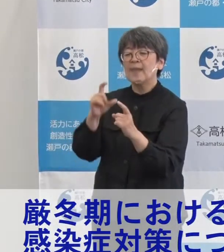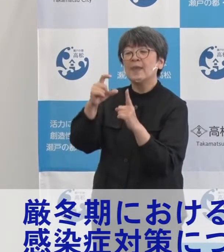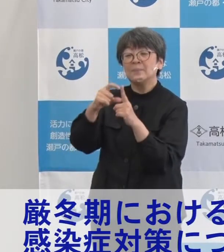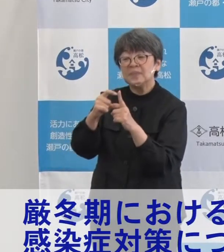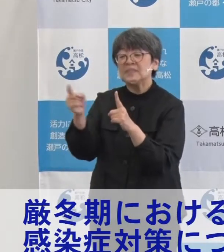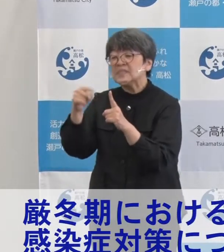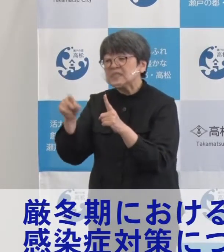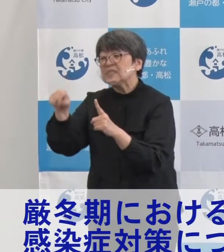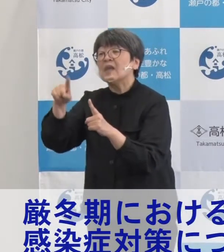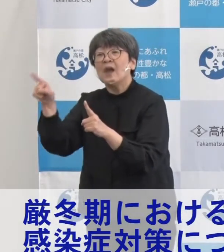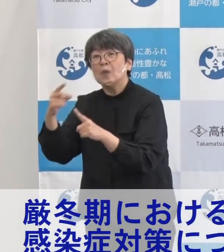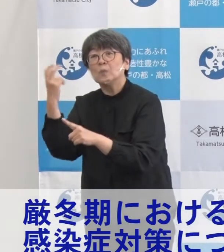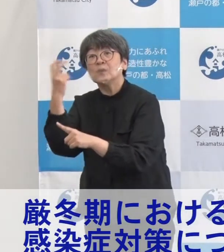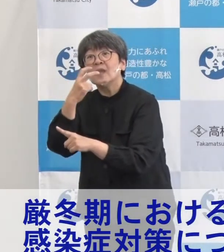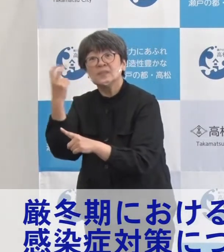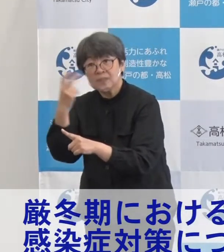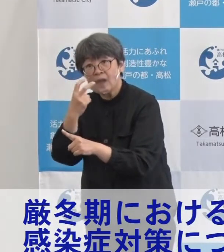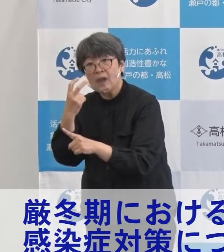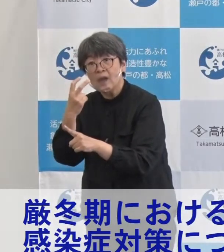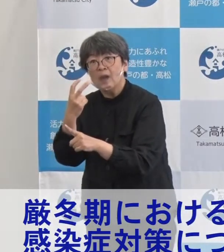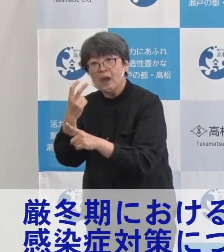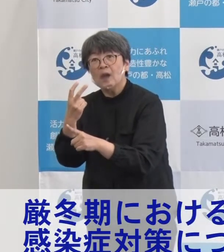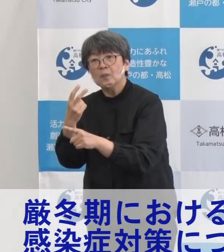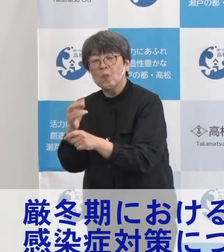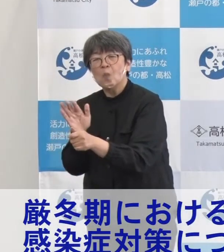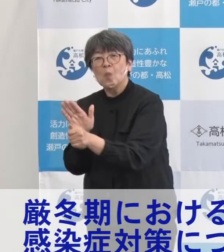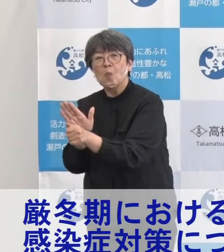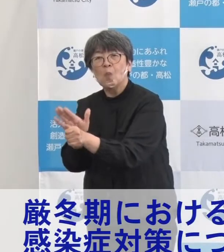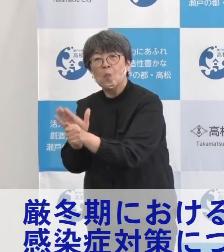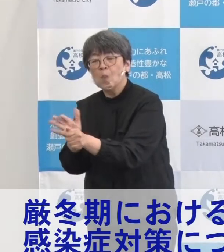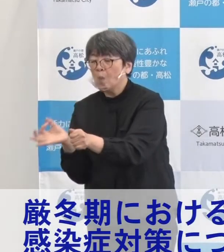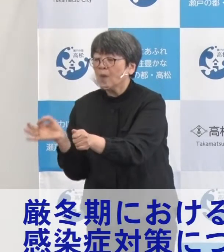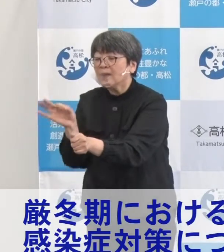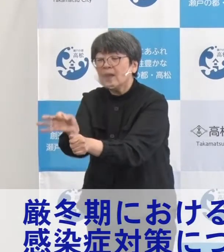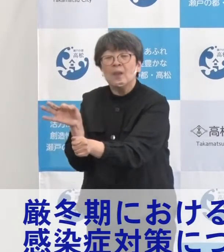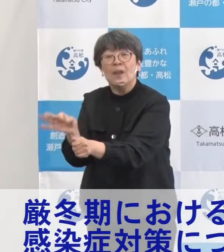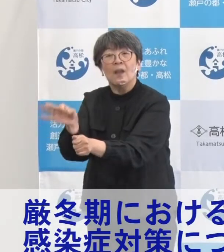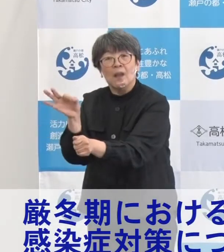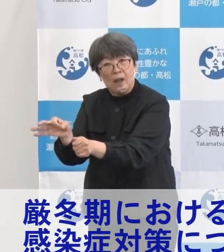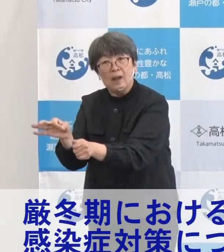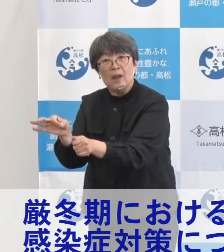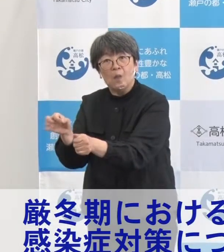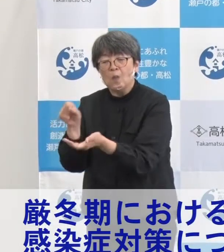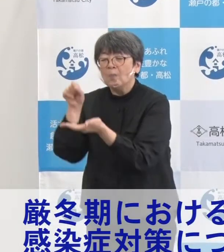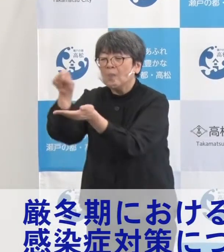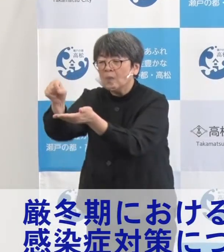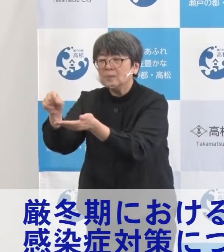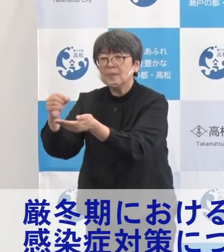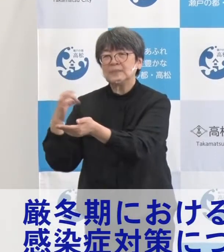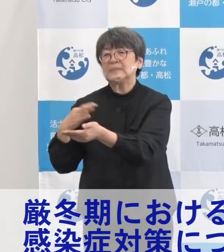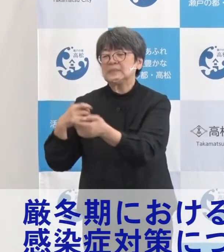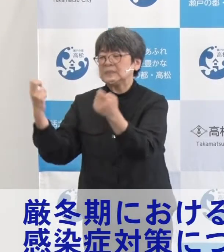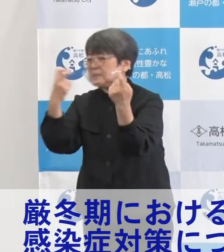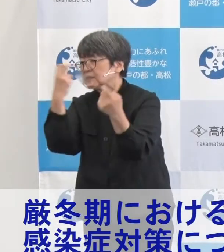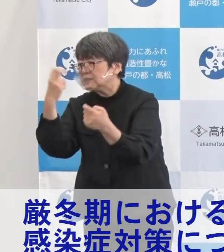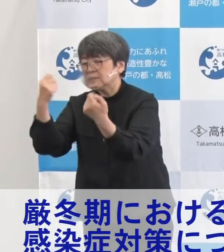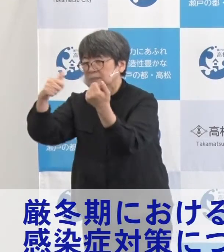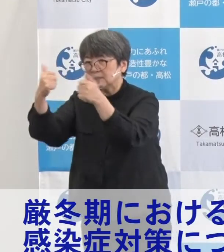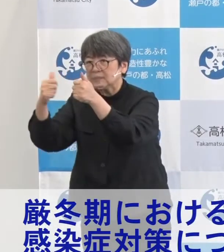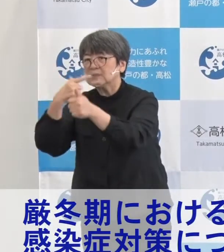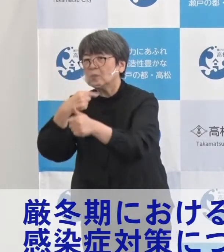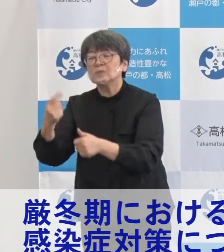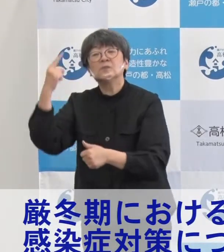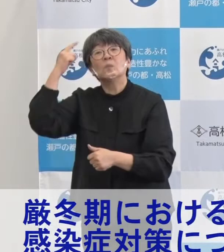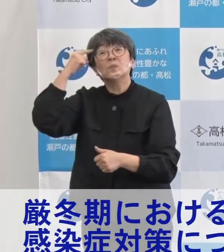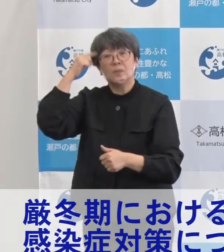検査の女性にかかる補正予算を計上して御審議いただくということにしておるところでございますこのような大きく